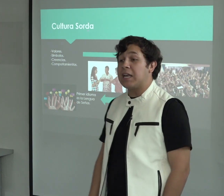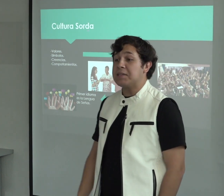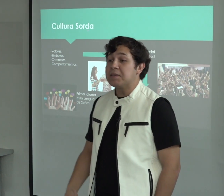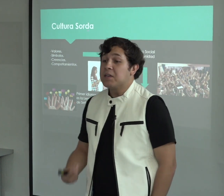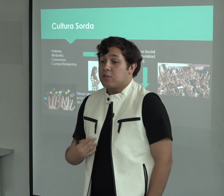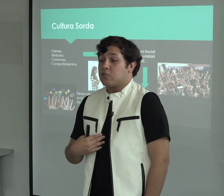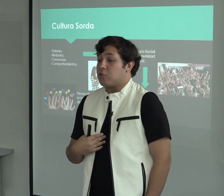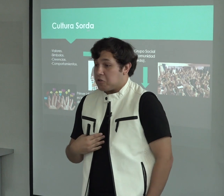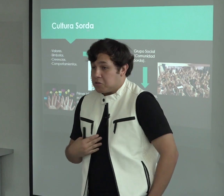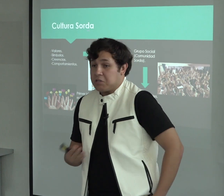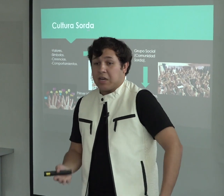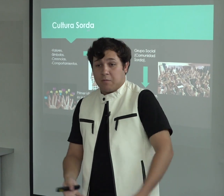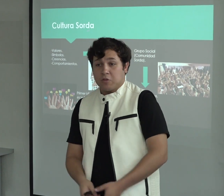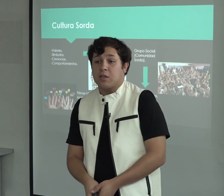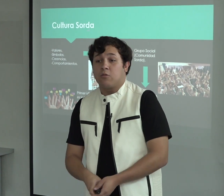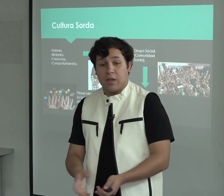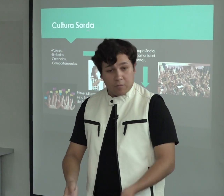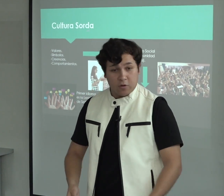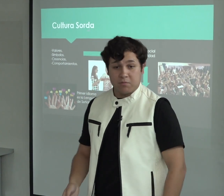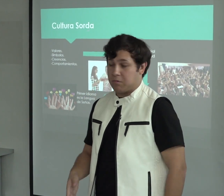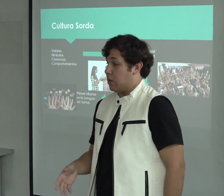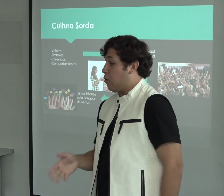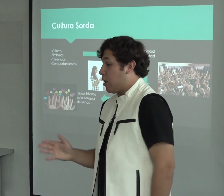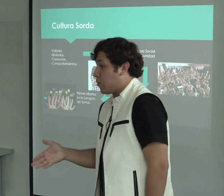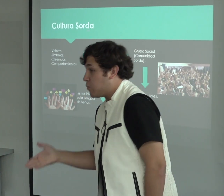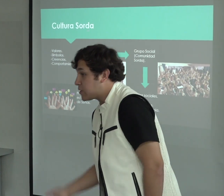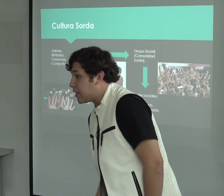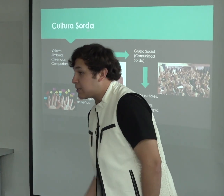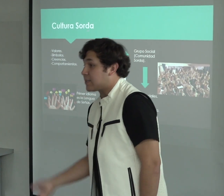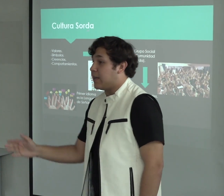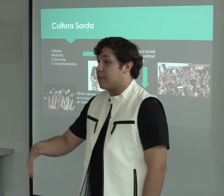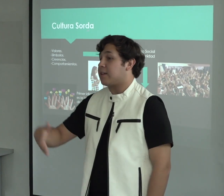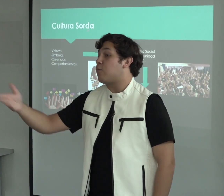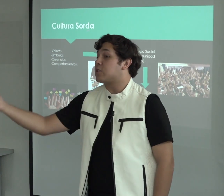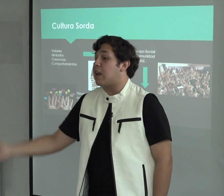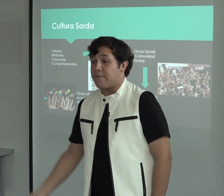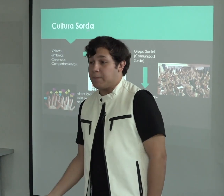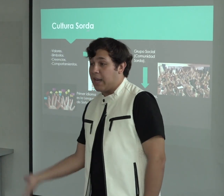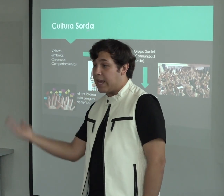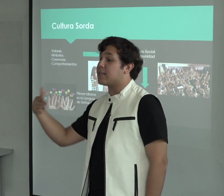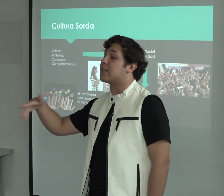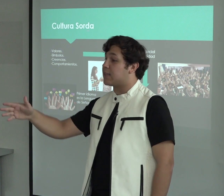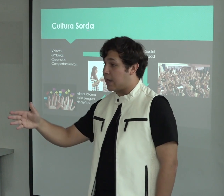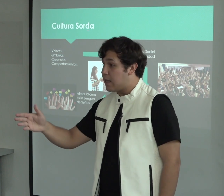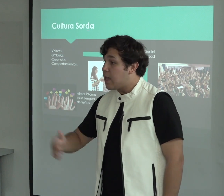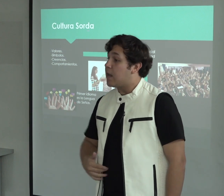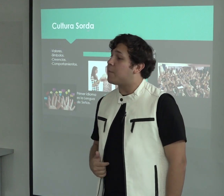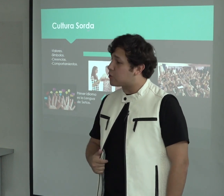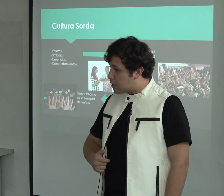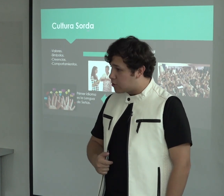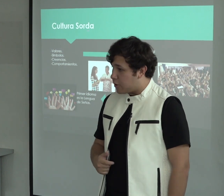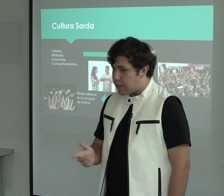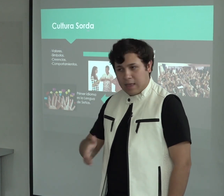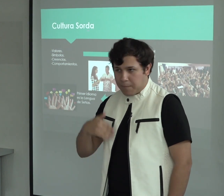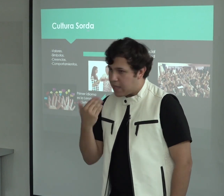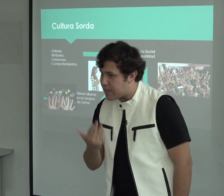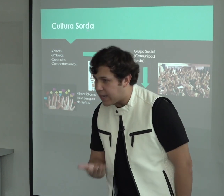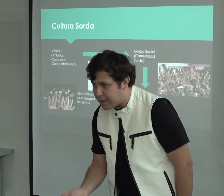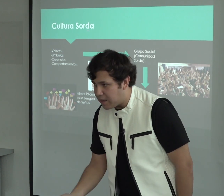sociales. Nosotros llegamos, saludamos, hola, ¿cómo estás? Excelente, ¿cómo está la familia? Etcétera. La persona sorda también llega de la